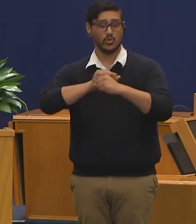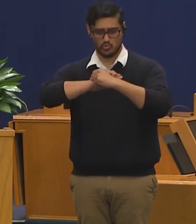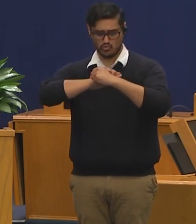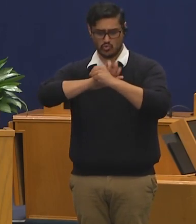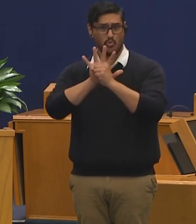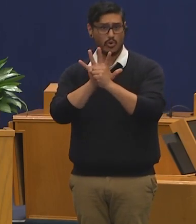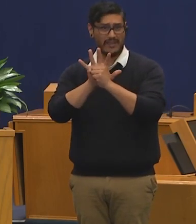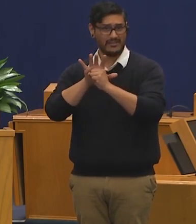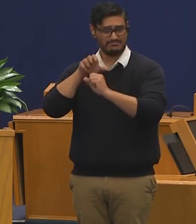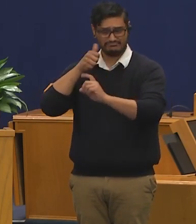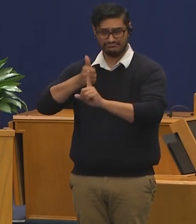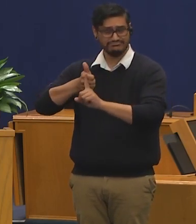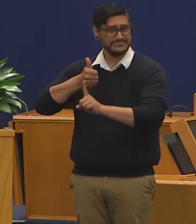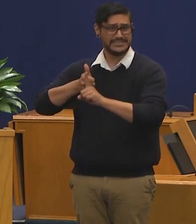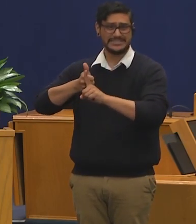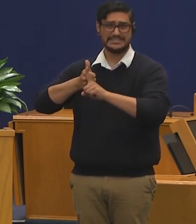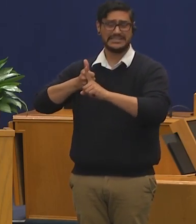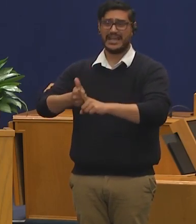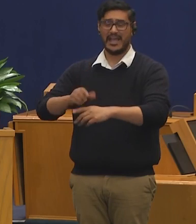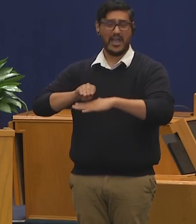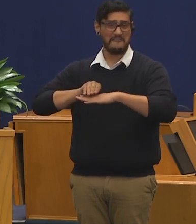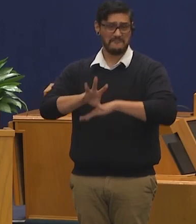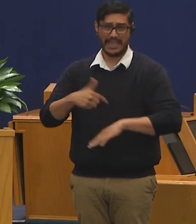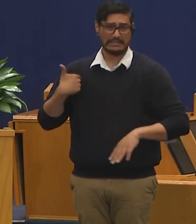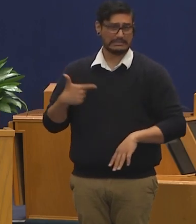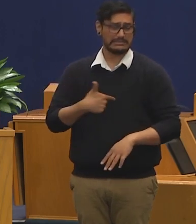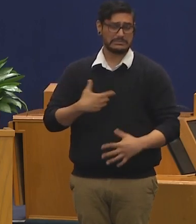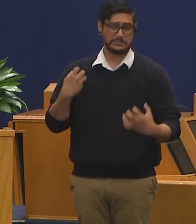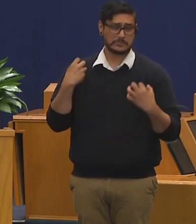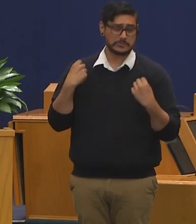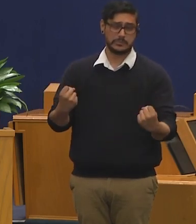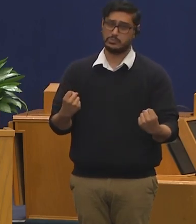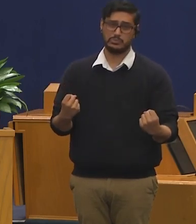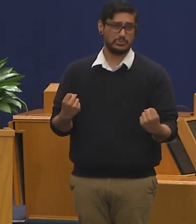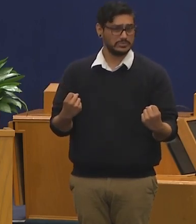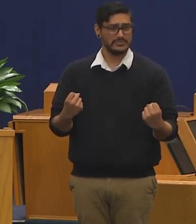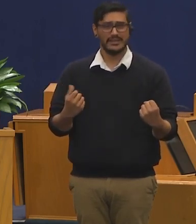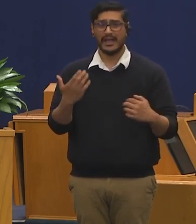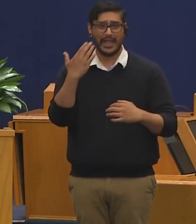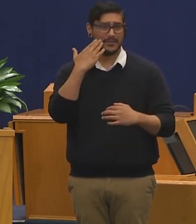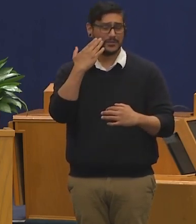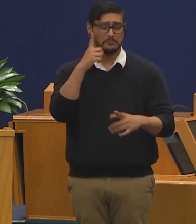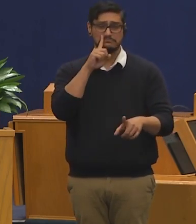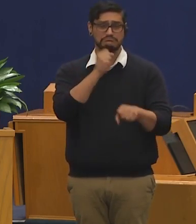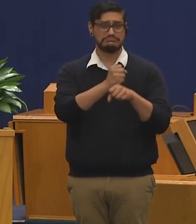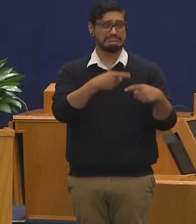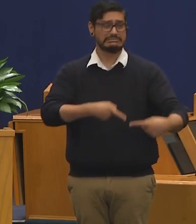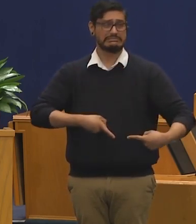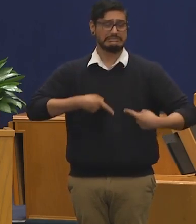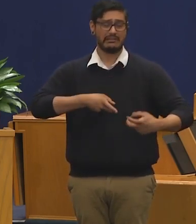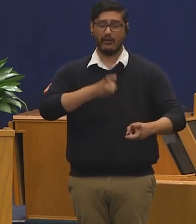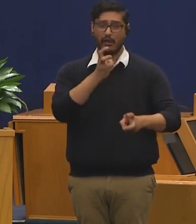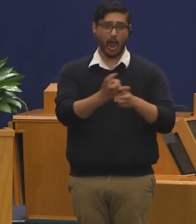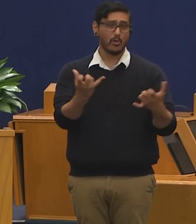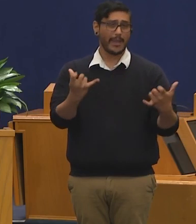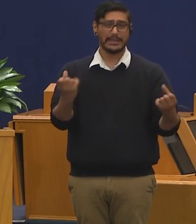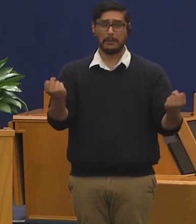ha afectado nuestras vidas de una manera muy fuerte. Ha sido muy difícil para muchas familias que ahorita están